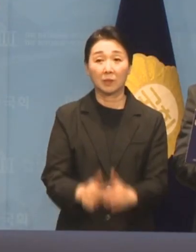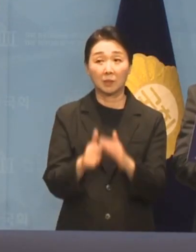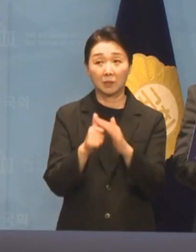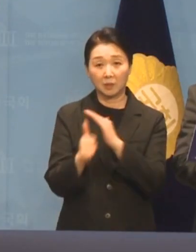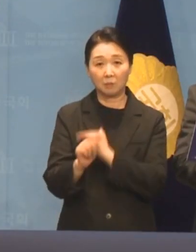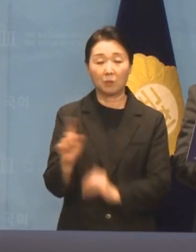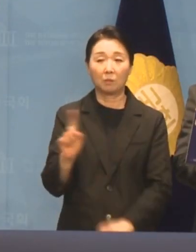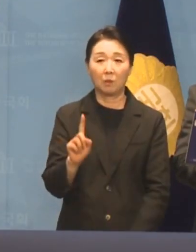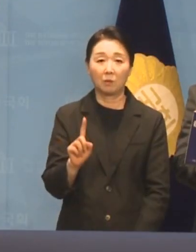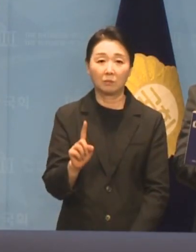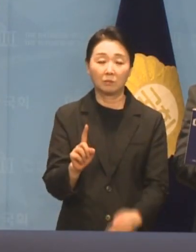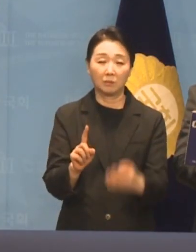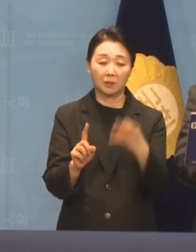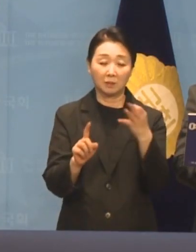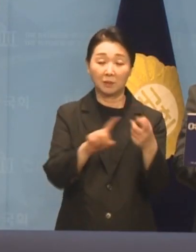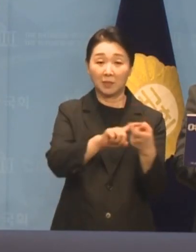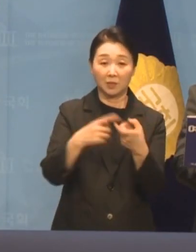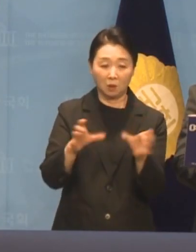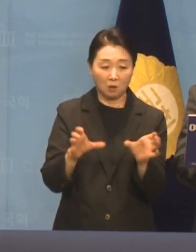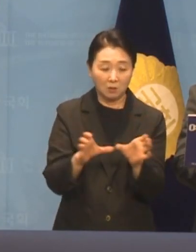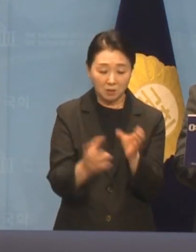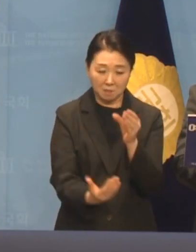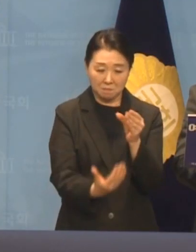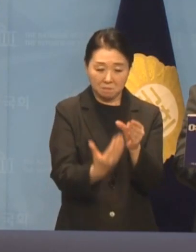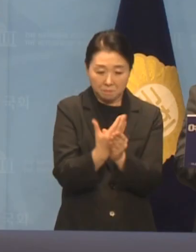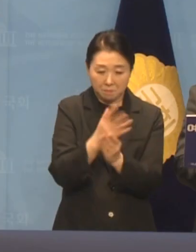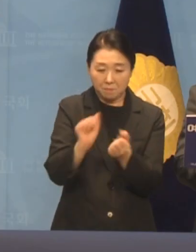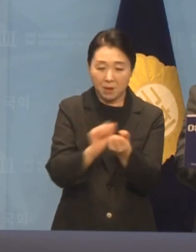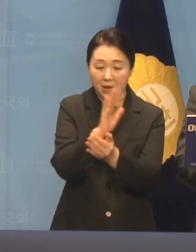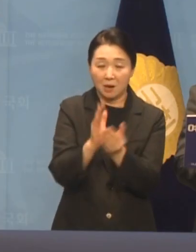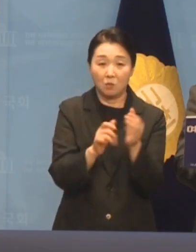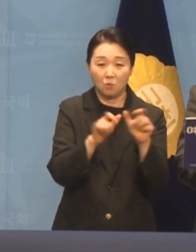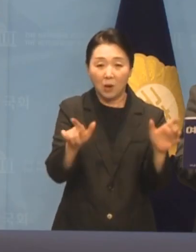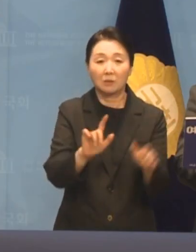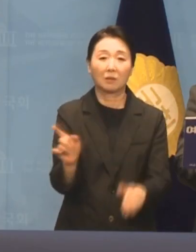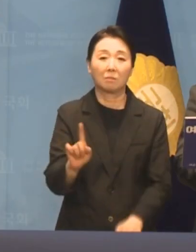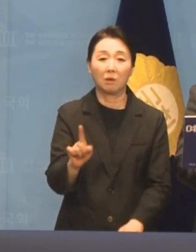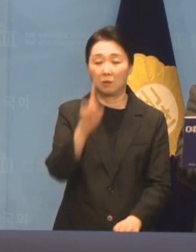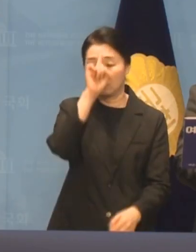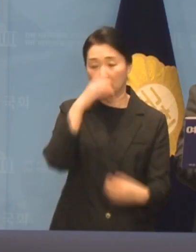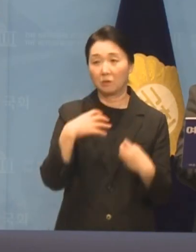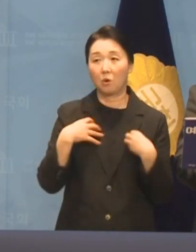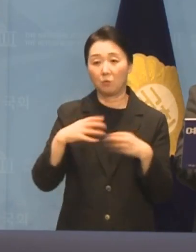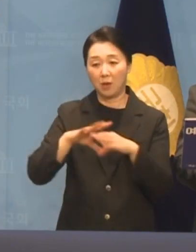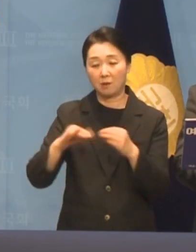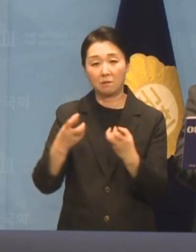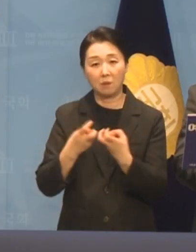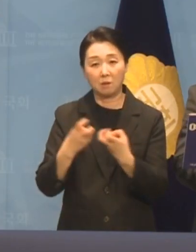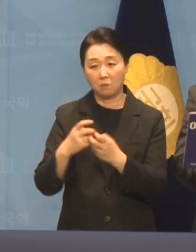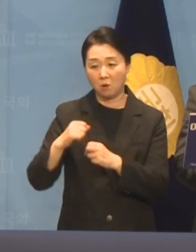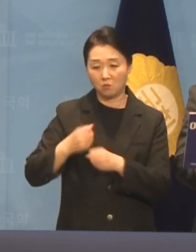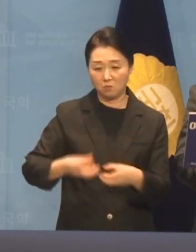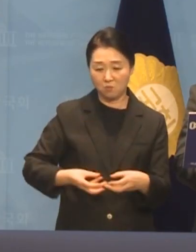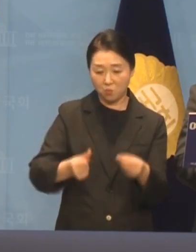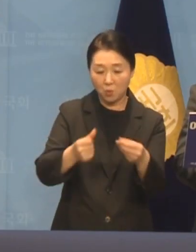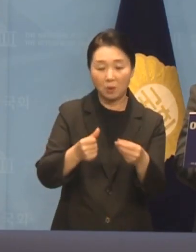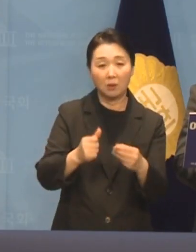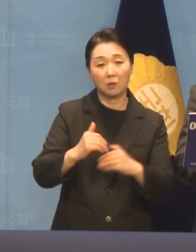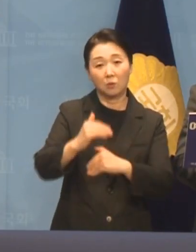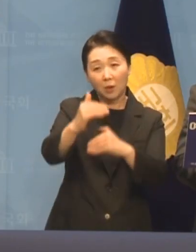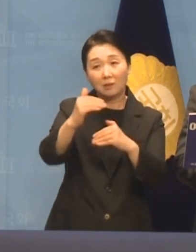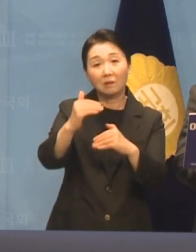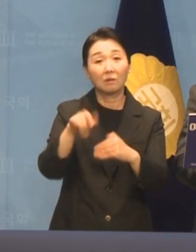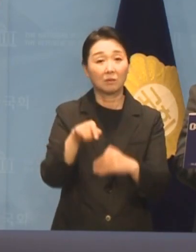대표적으로 14연대 반란의 발생과 확산 및 정부의 조치와 군의 토벌